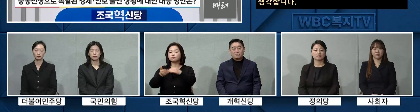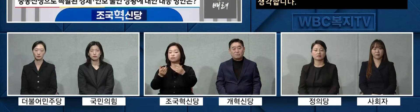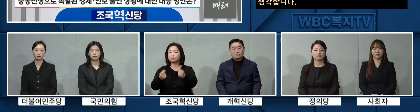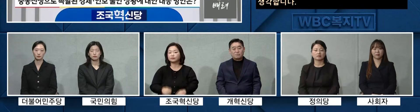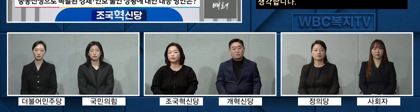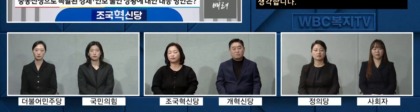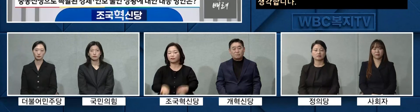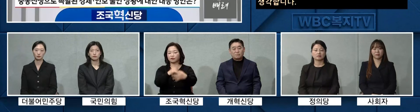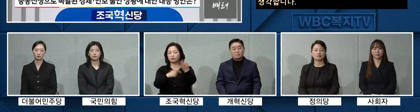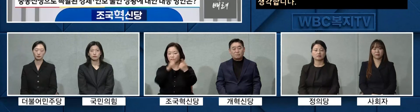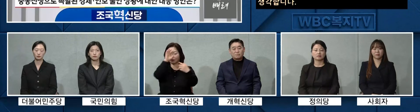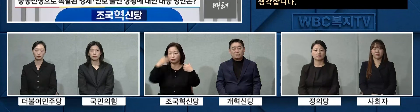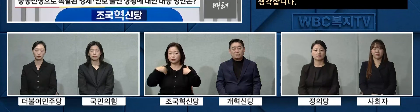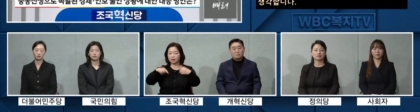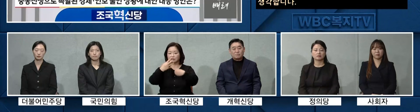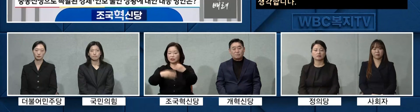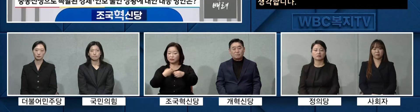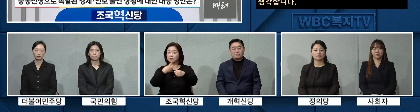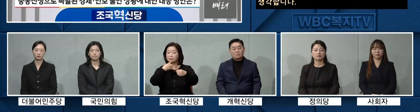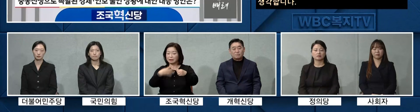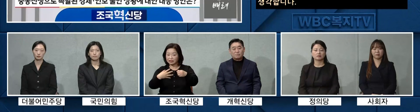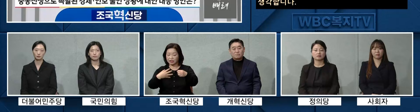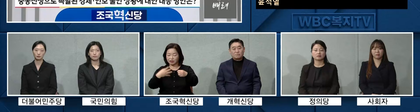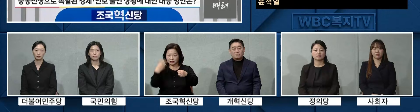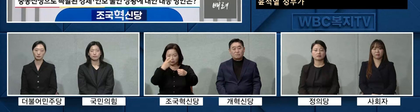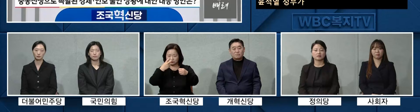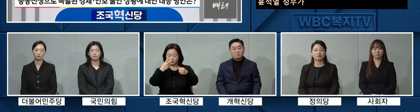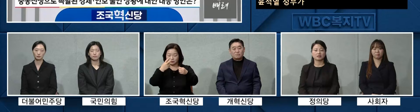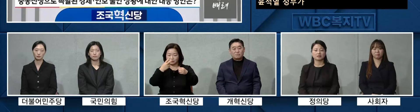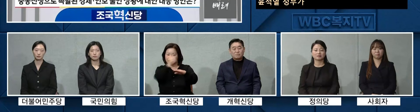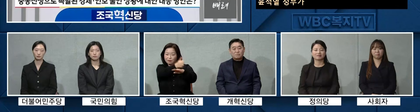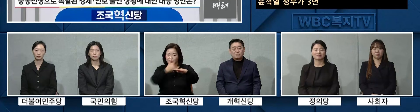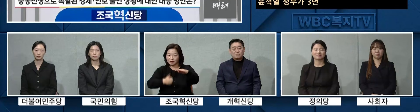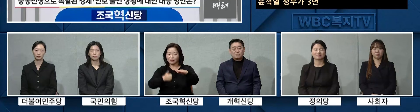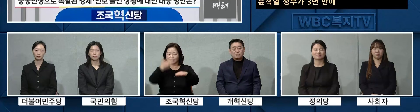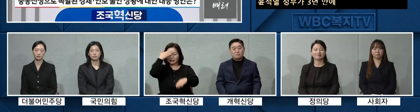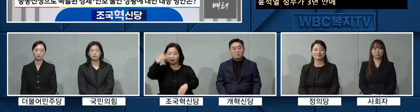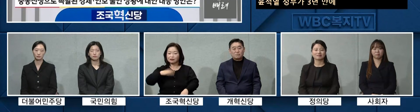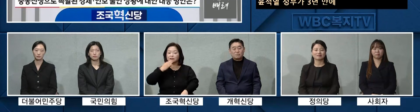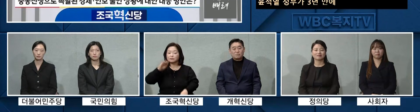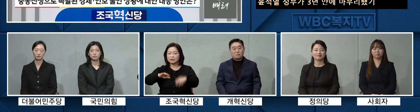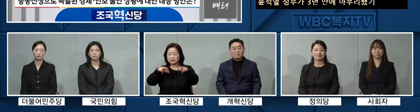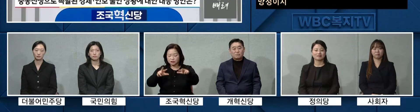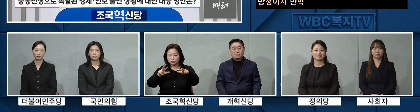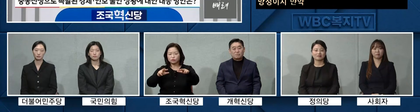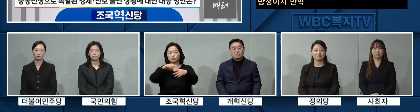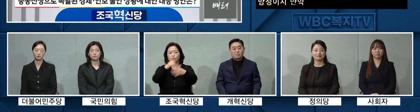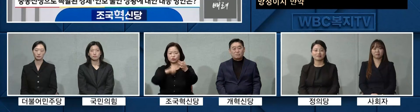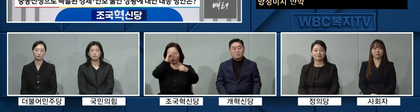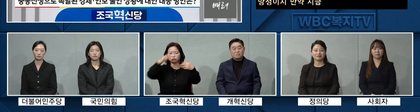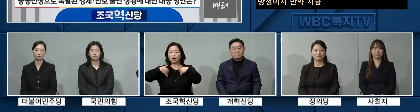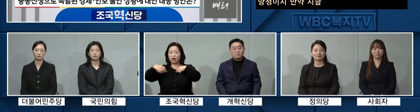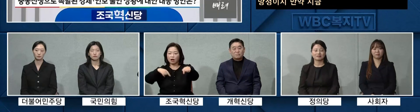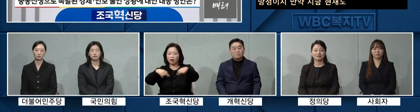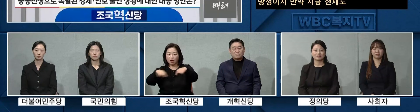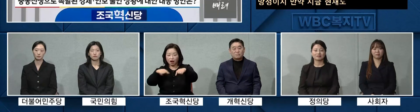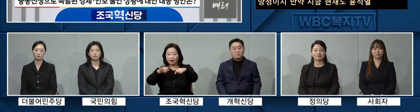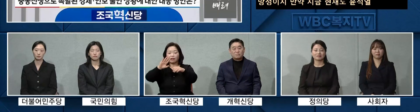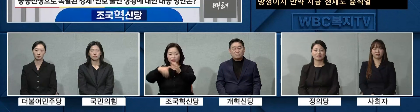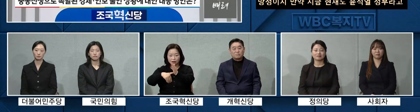윤석열 정부가 3년 만에 마무리가 됐기 망정이지 만일 지금 현재도 윤석열 정부라고 생각한다 그러면은 이